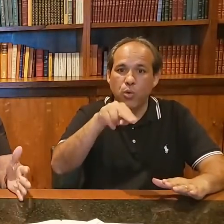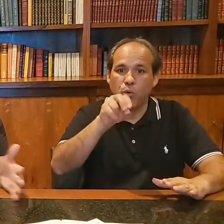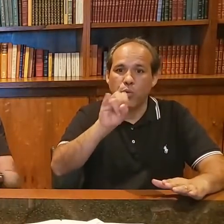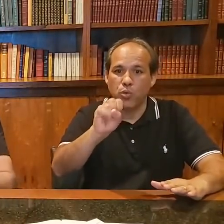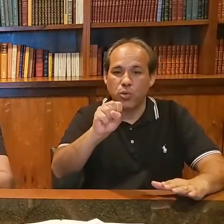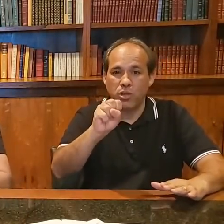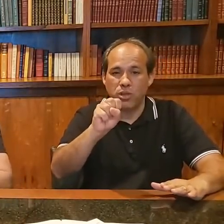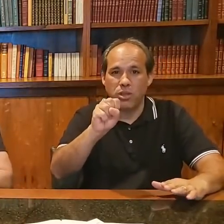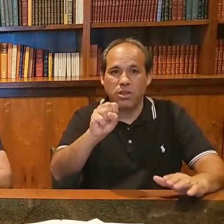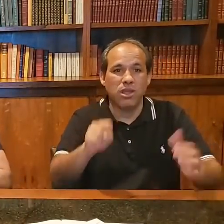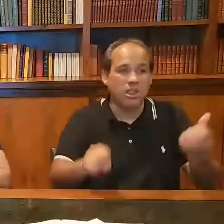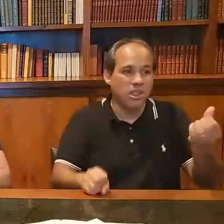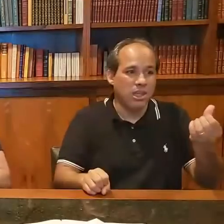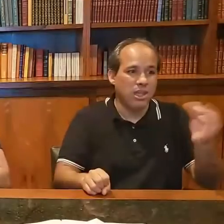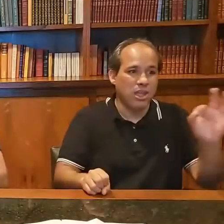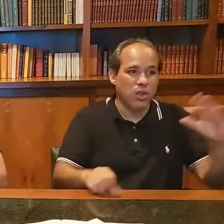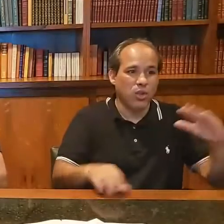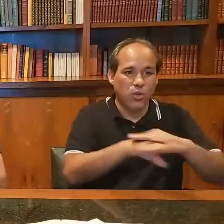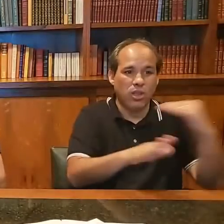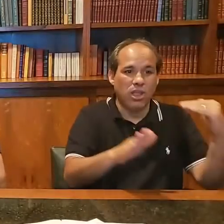de 6 da tarde às 20 horas.